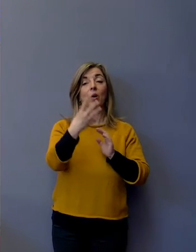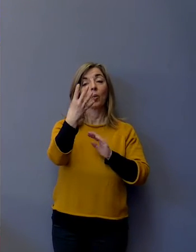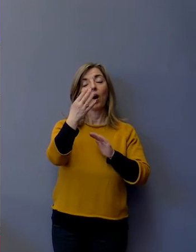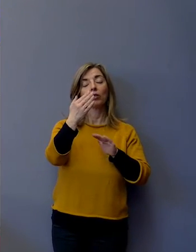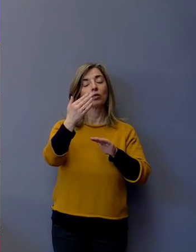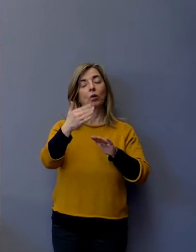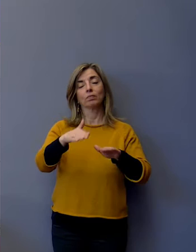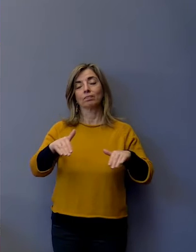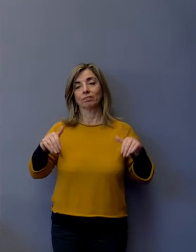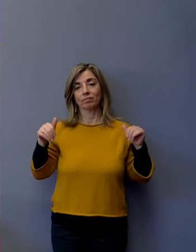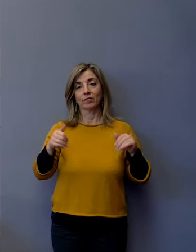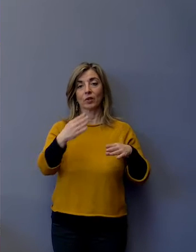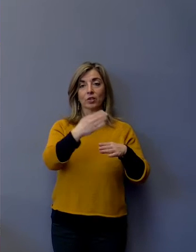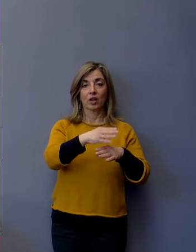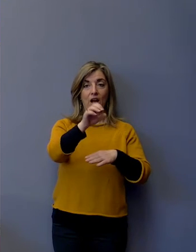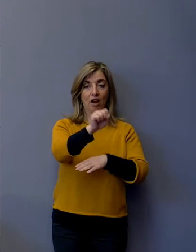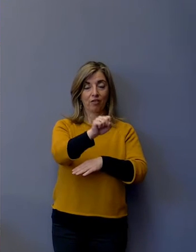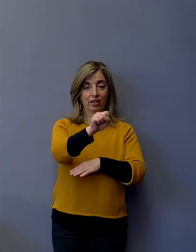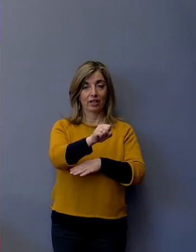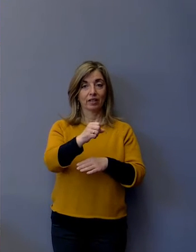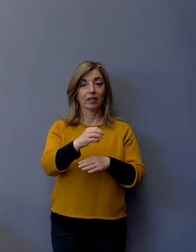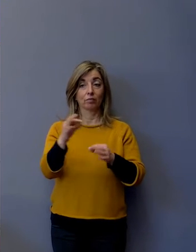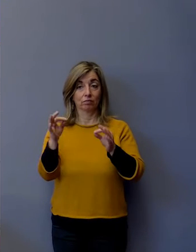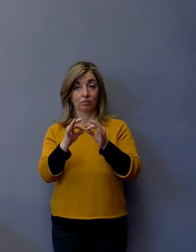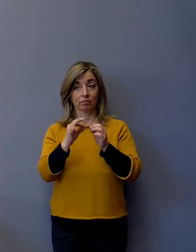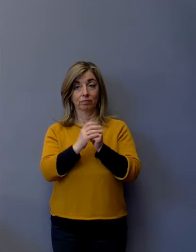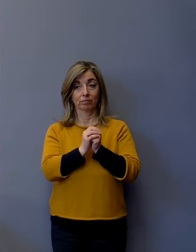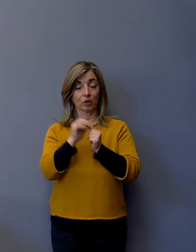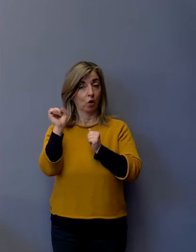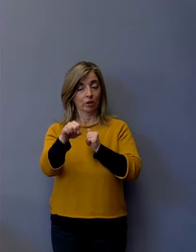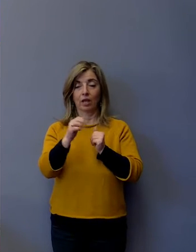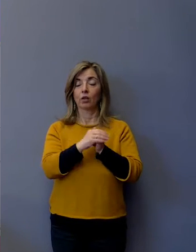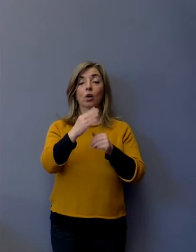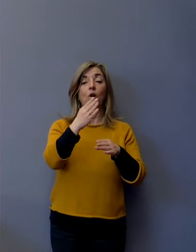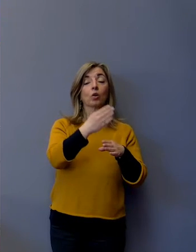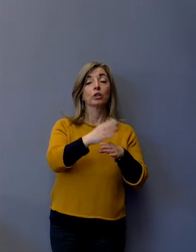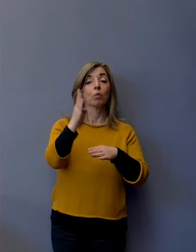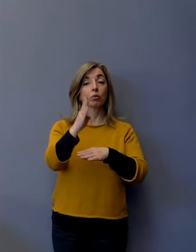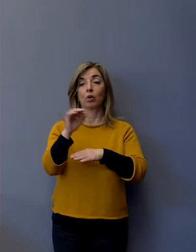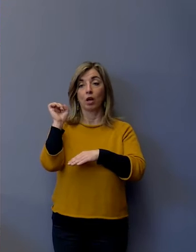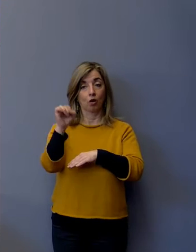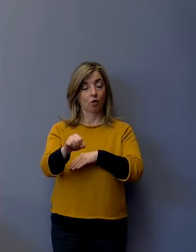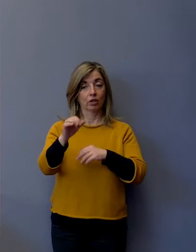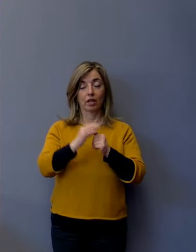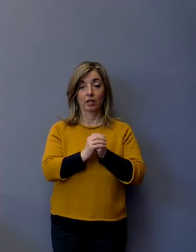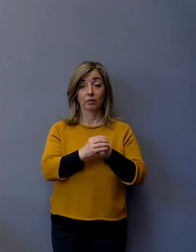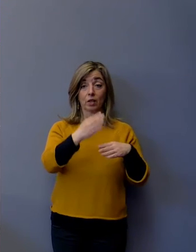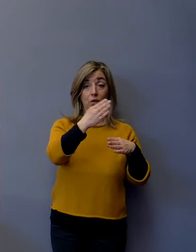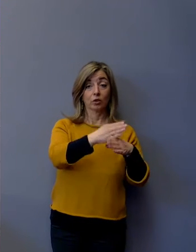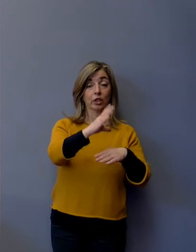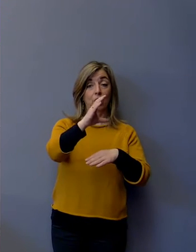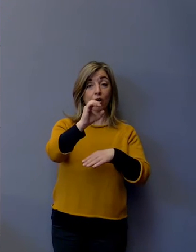orario consigliera bruccoleri oraria consigliere